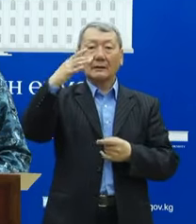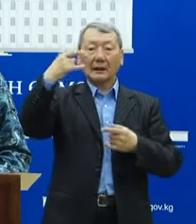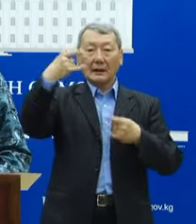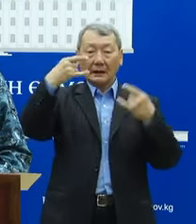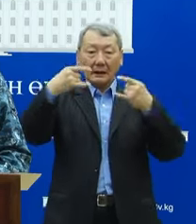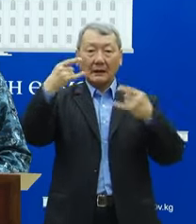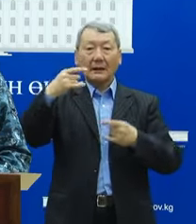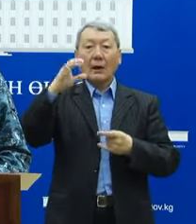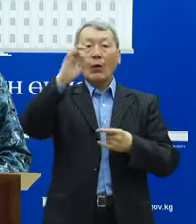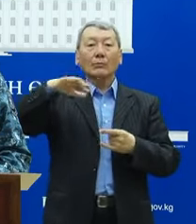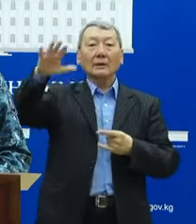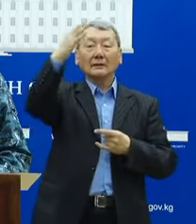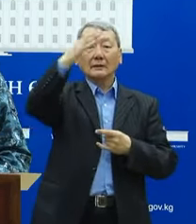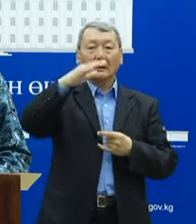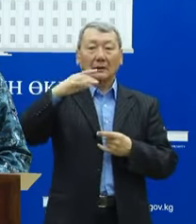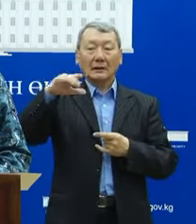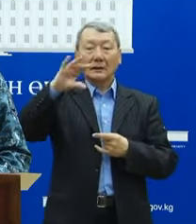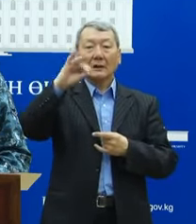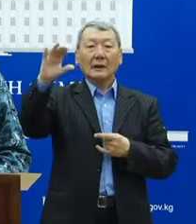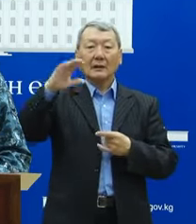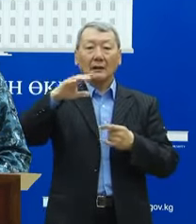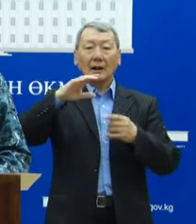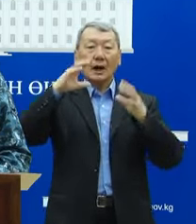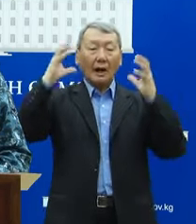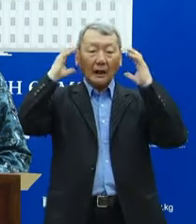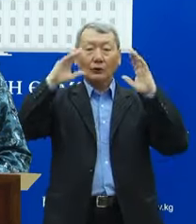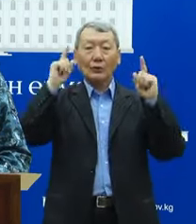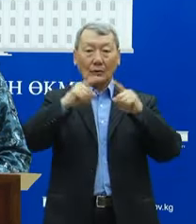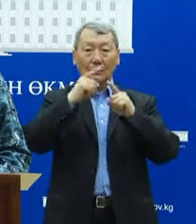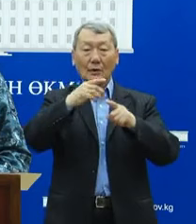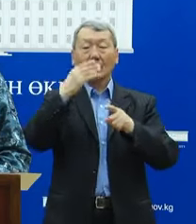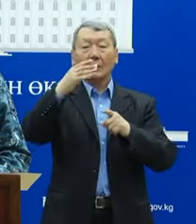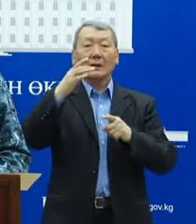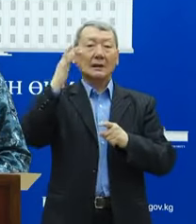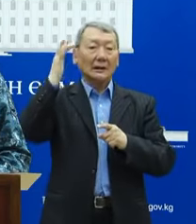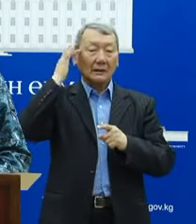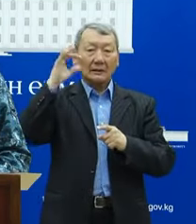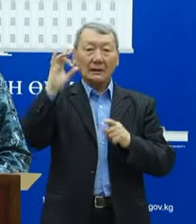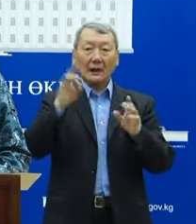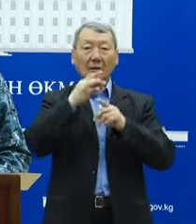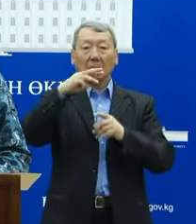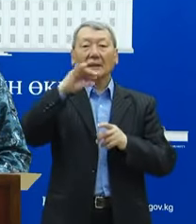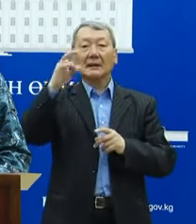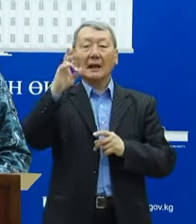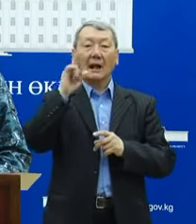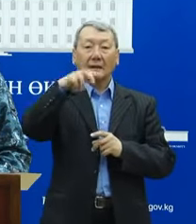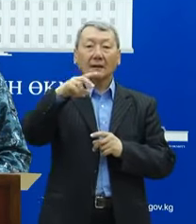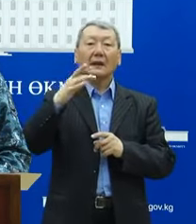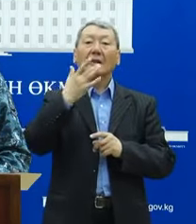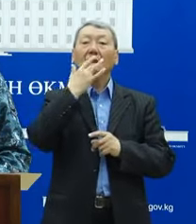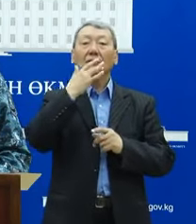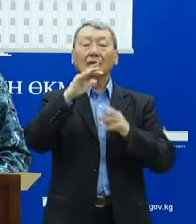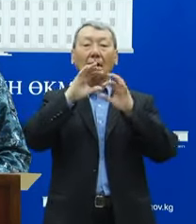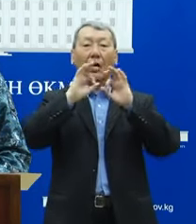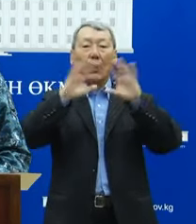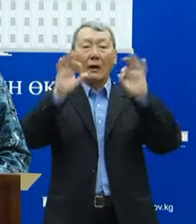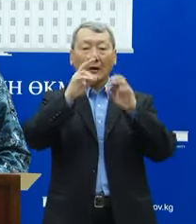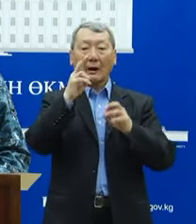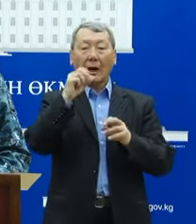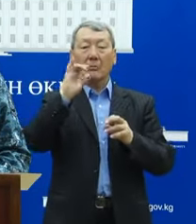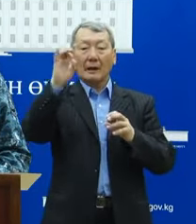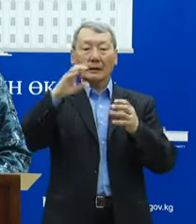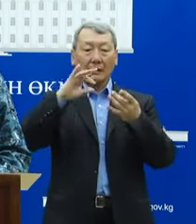областной телекомпании и медиа-центры, также на радиостанциях ЛФМ, Биринчи радио, Кыргыз радио, Минкайл ФМ, по национальному информационному агентству